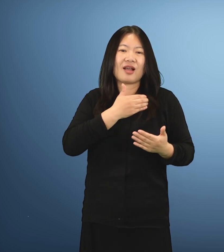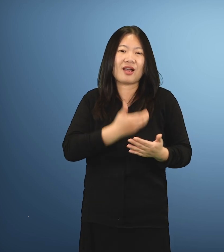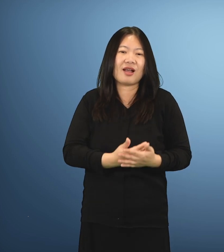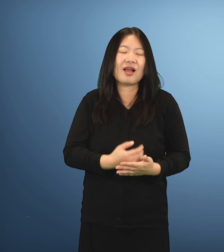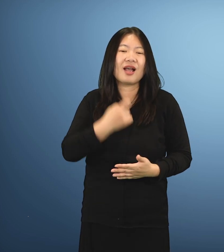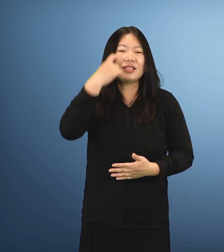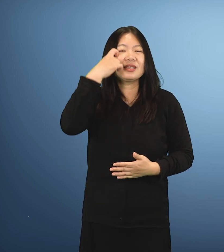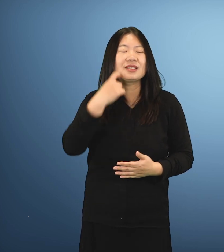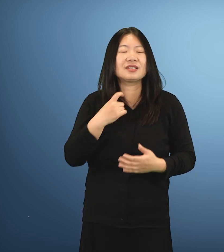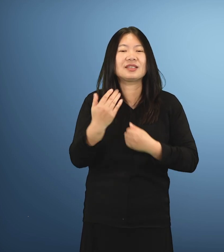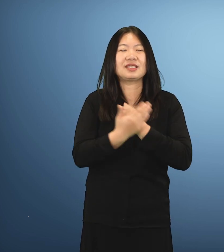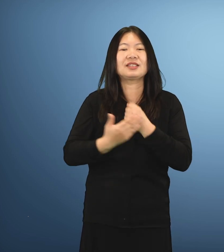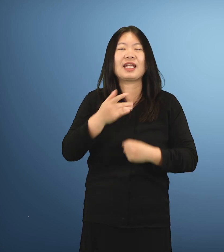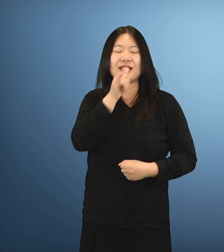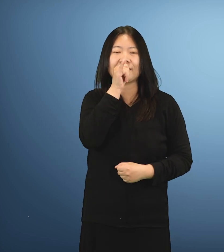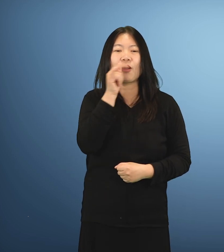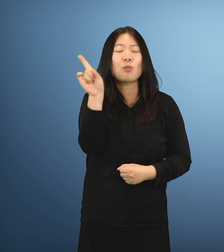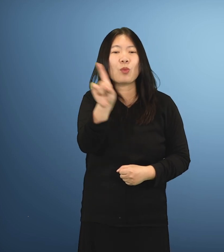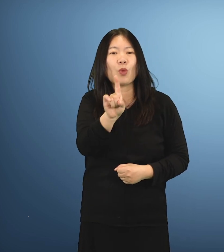다가오는 은혜는 뭐냐 하면,